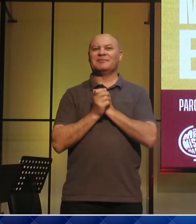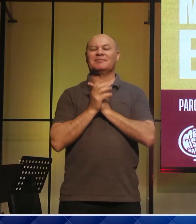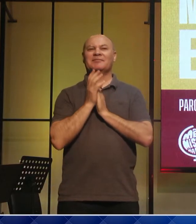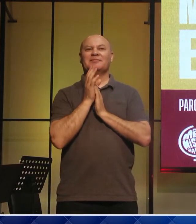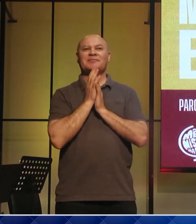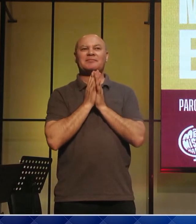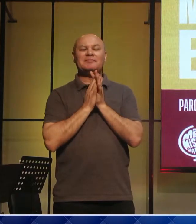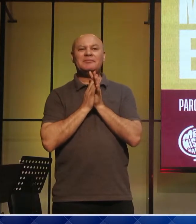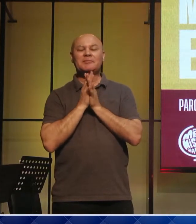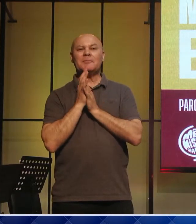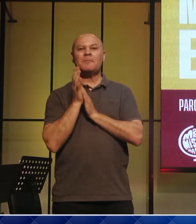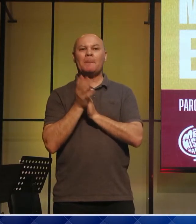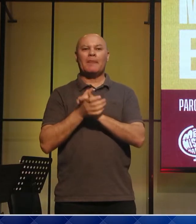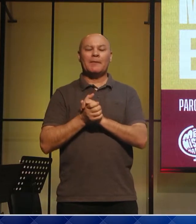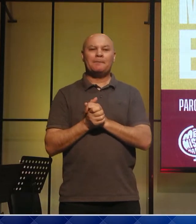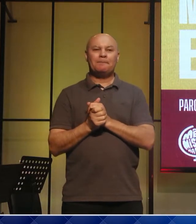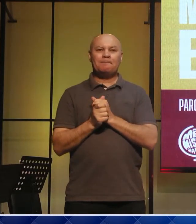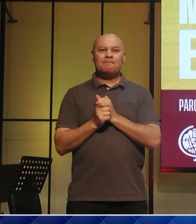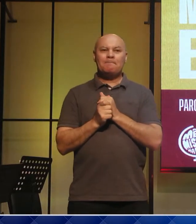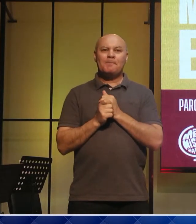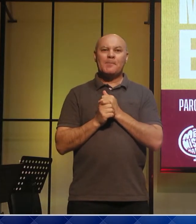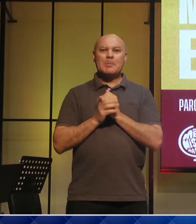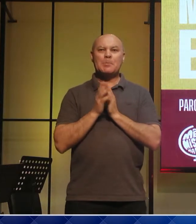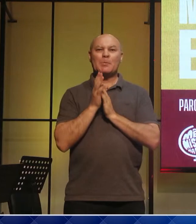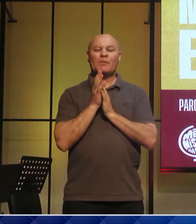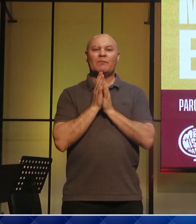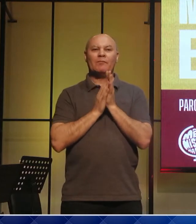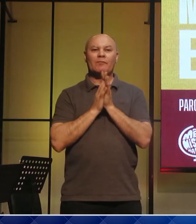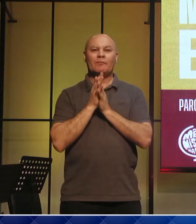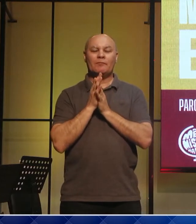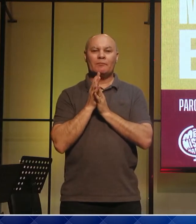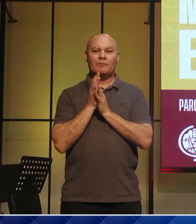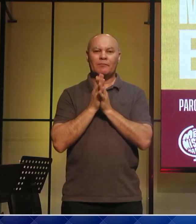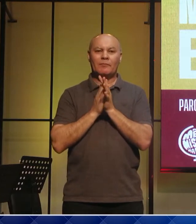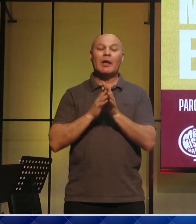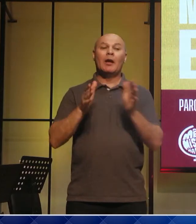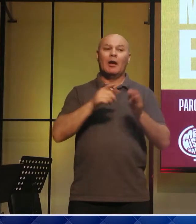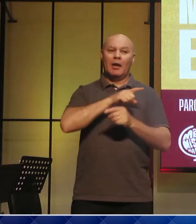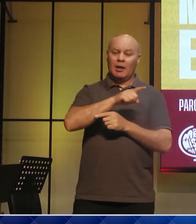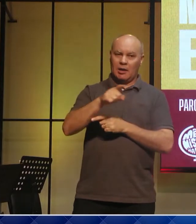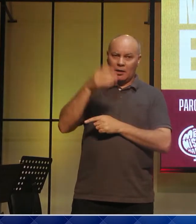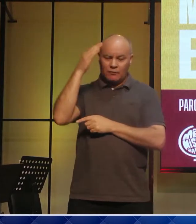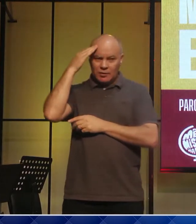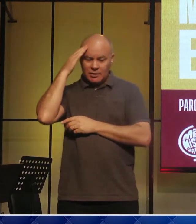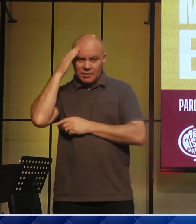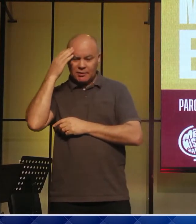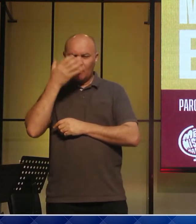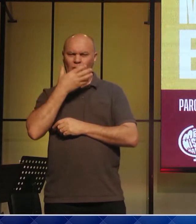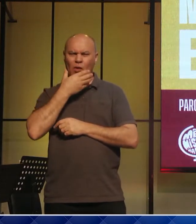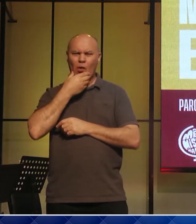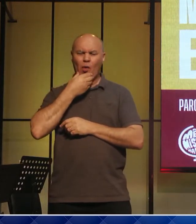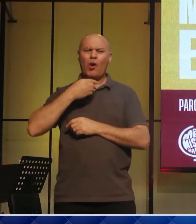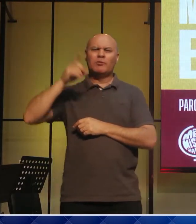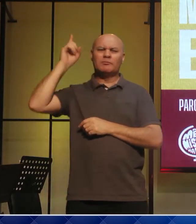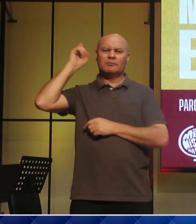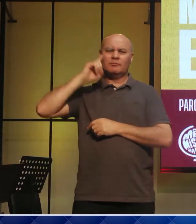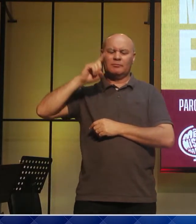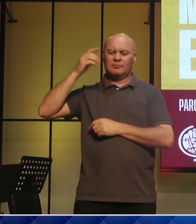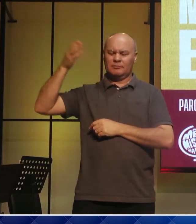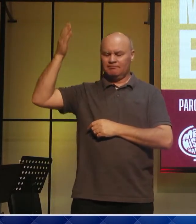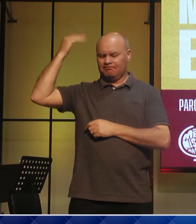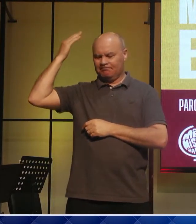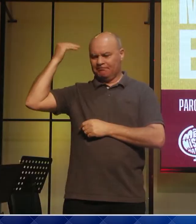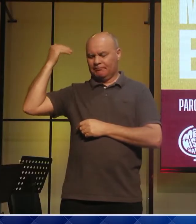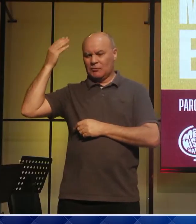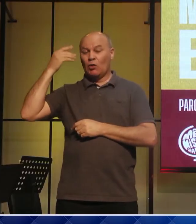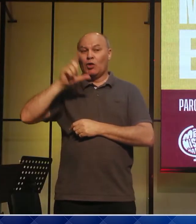E eu quero que vocês entendam. C.S. Lewis foi eleito na virada do século